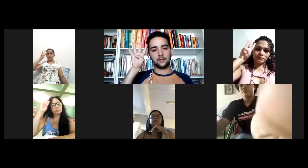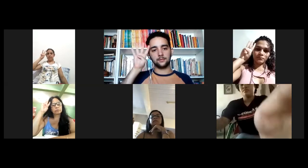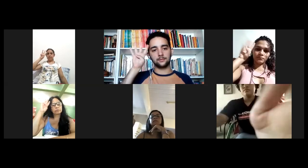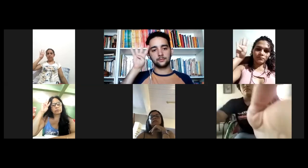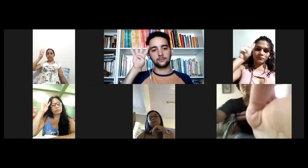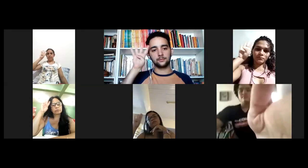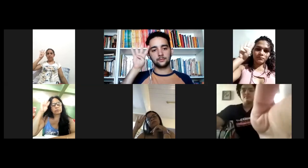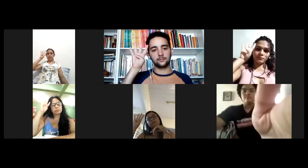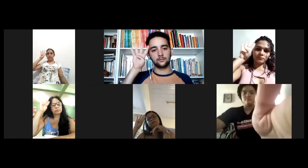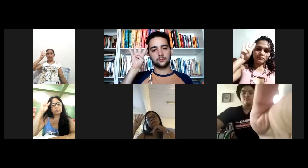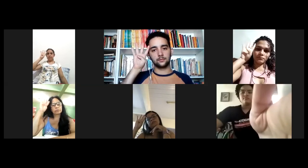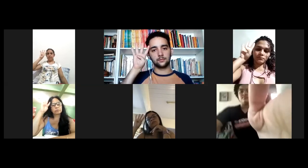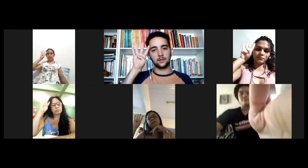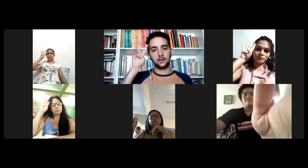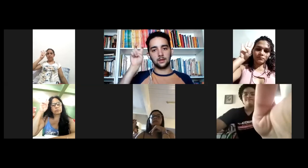Quarta.